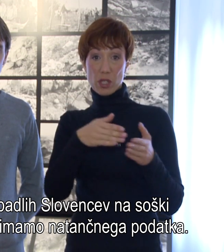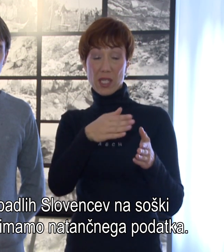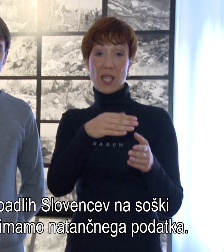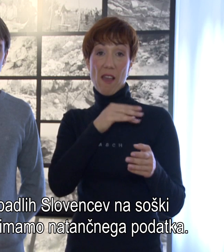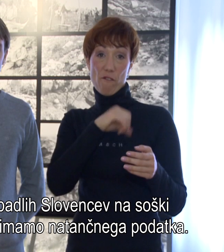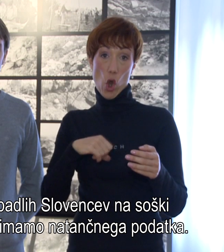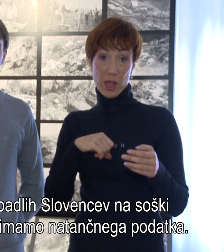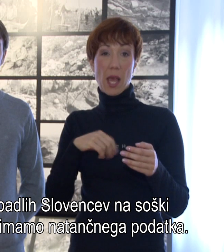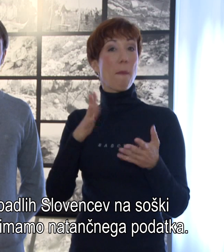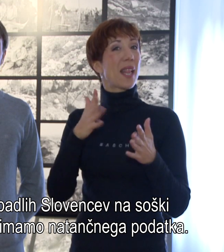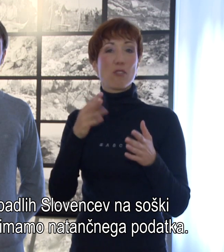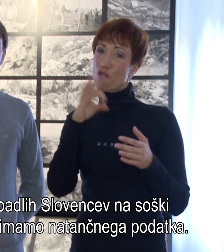podatka.